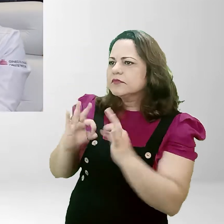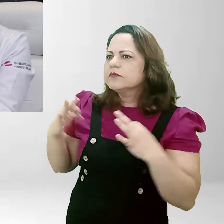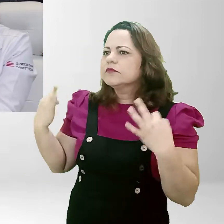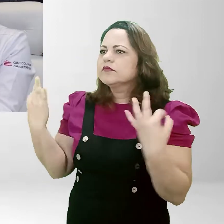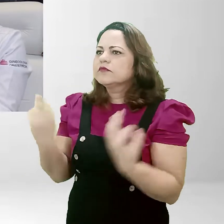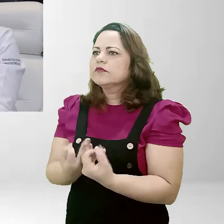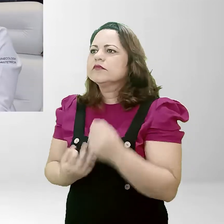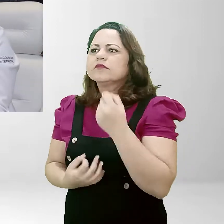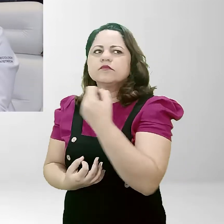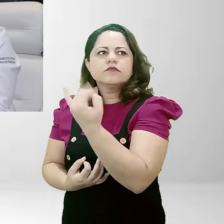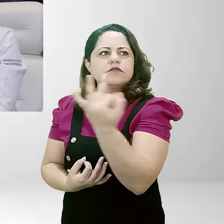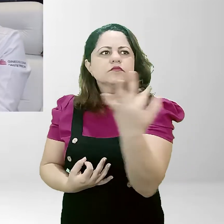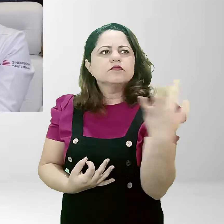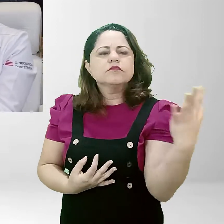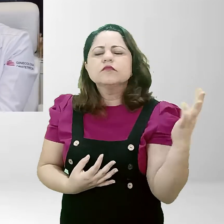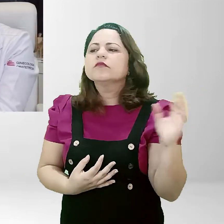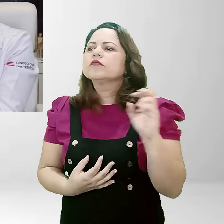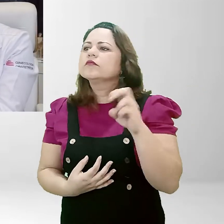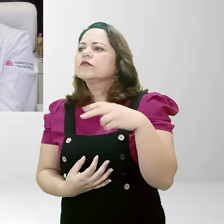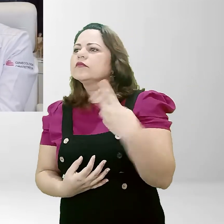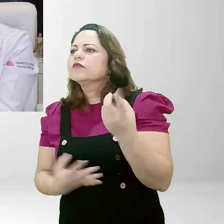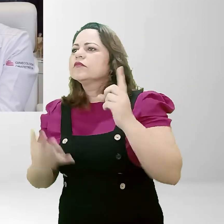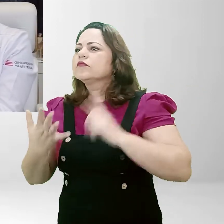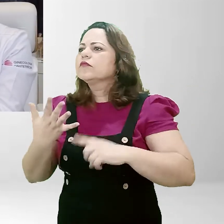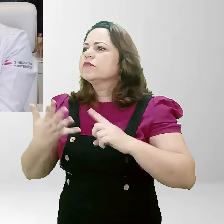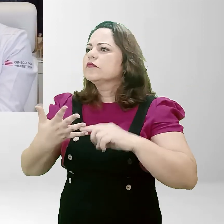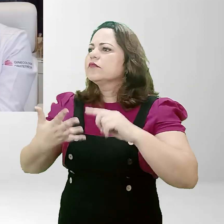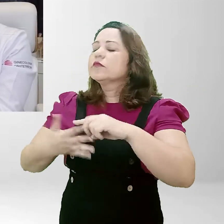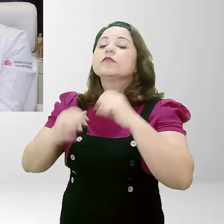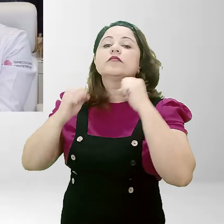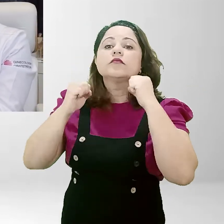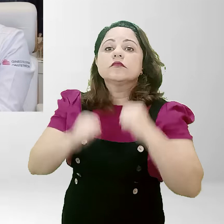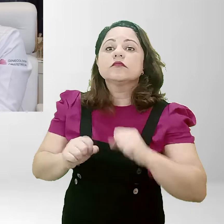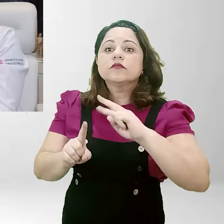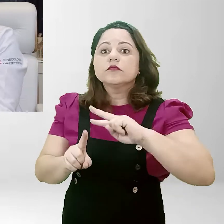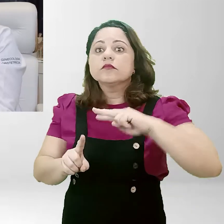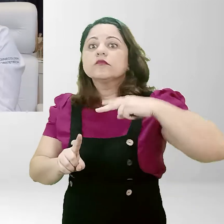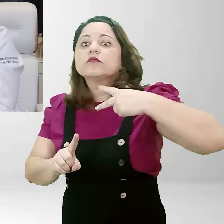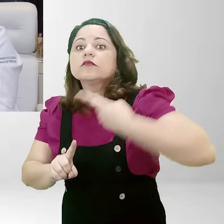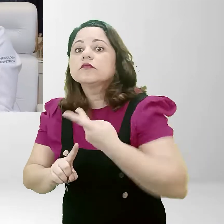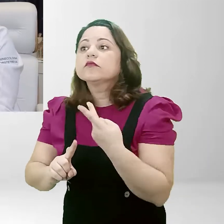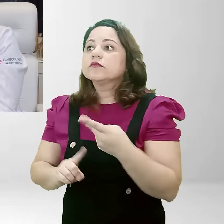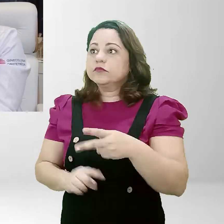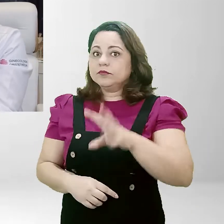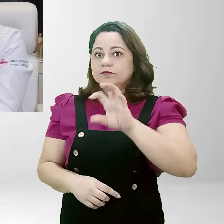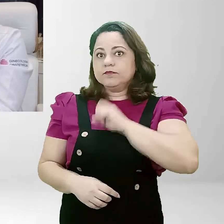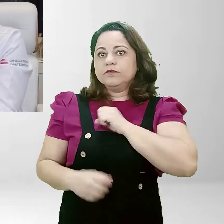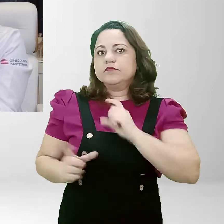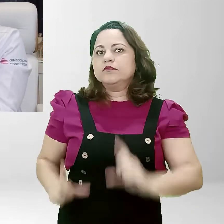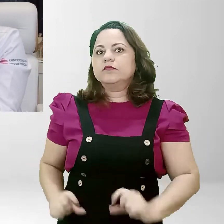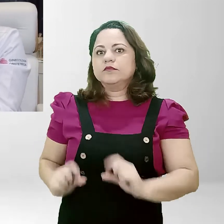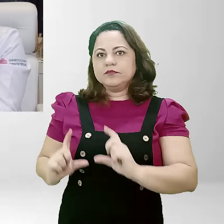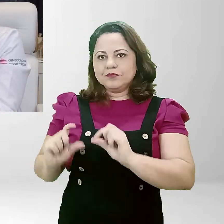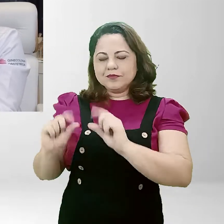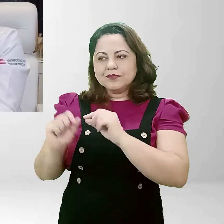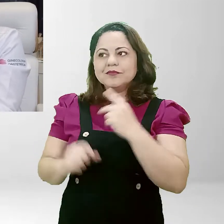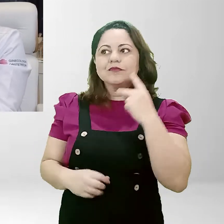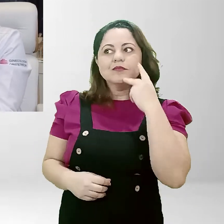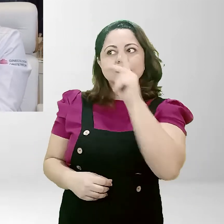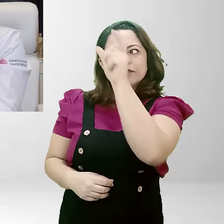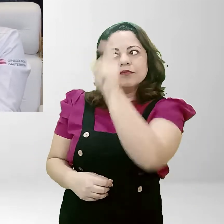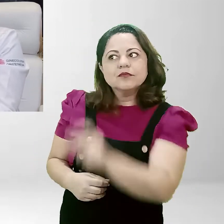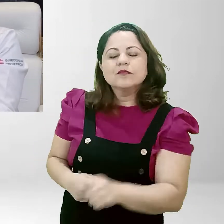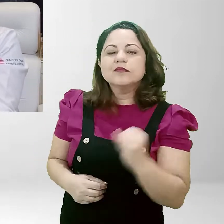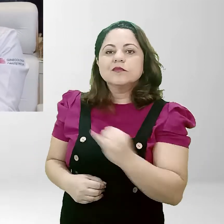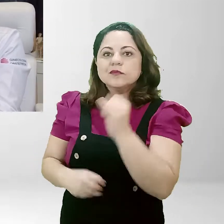apresenta um dos mais seguintes fatores tem um risco aumentado e uma conduta